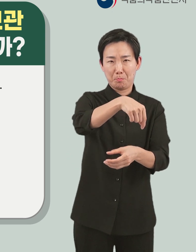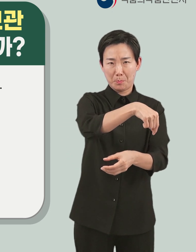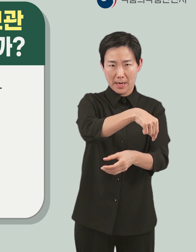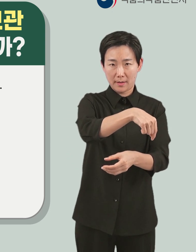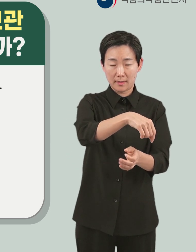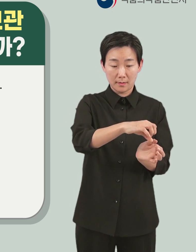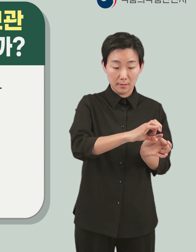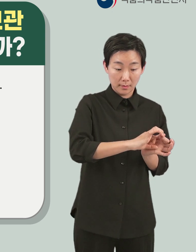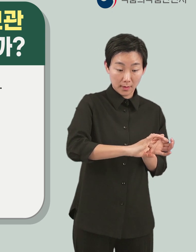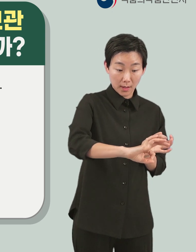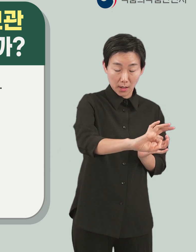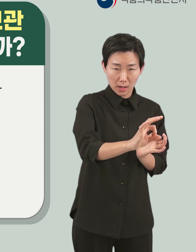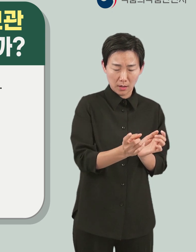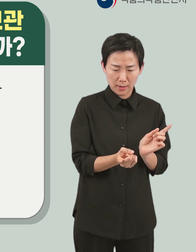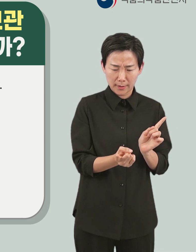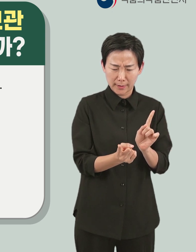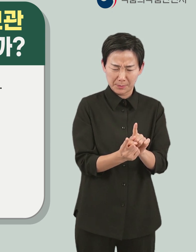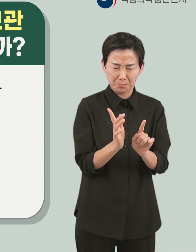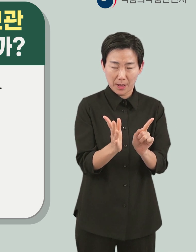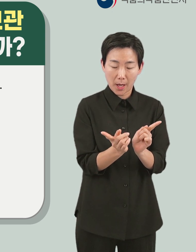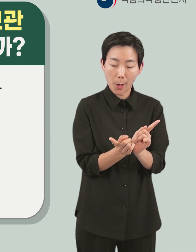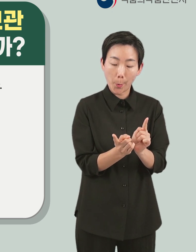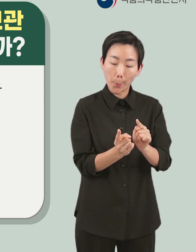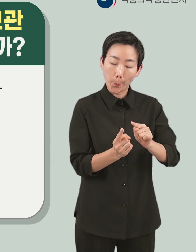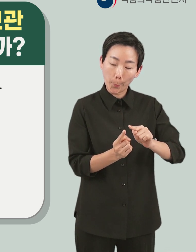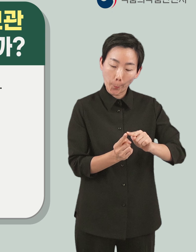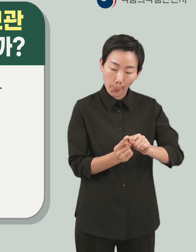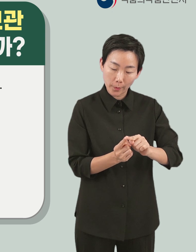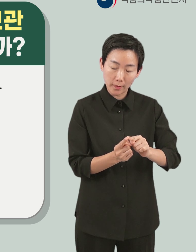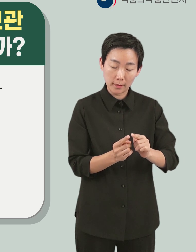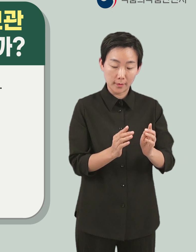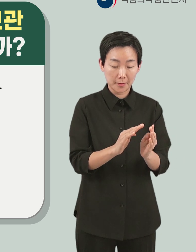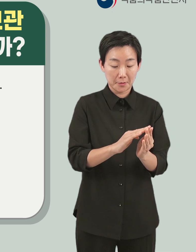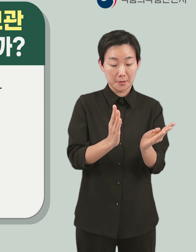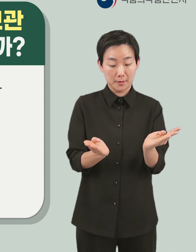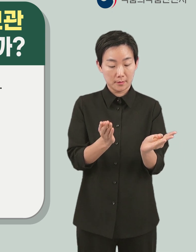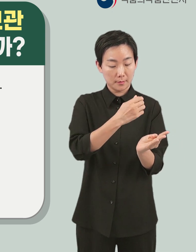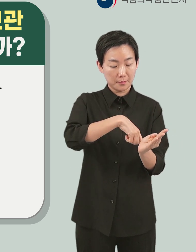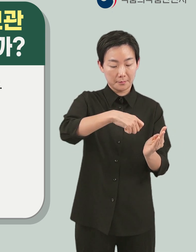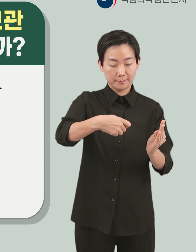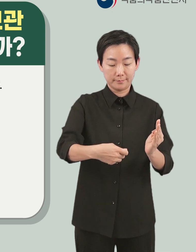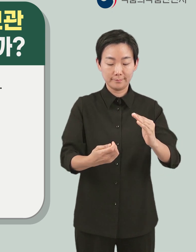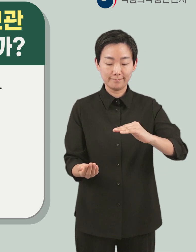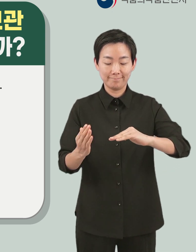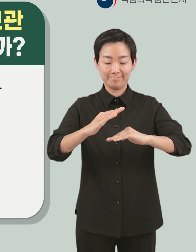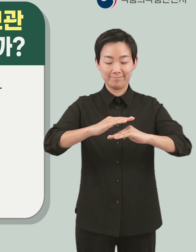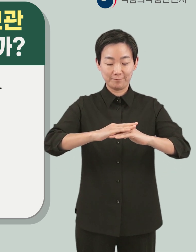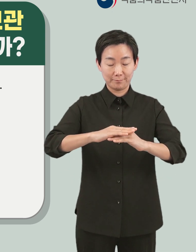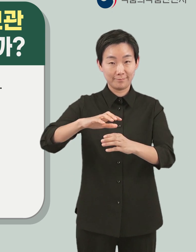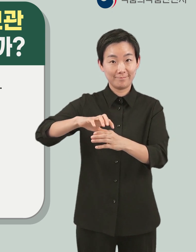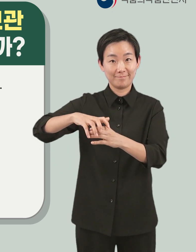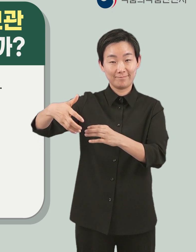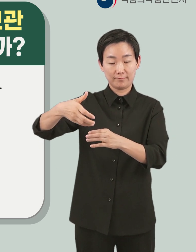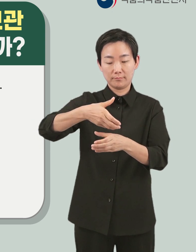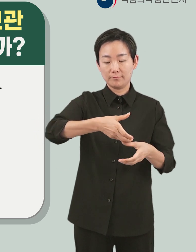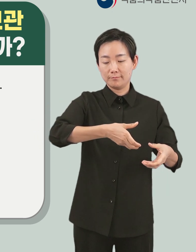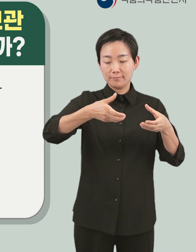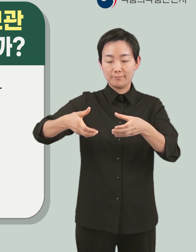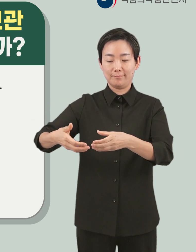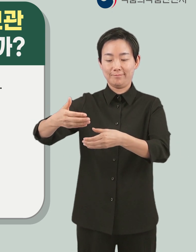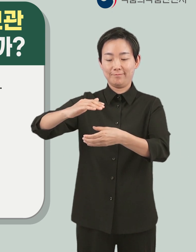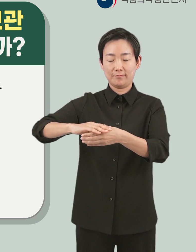분리합니다. 에어 튜브를 조심스럽게 접어 커프 내부로 넣어둡니다. 케이스에 본체와 구성품을